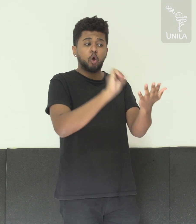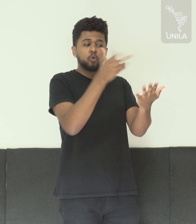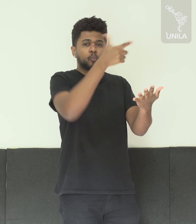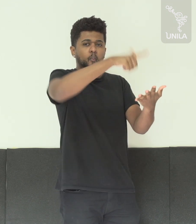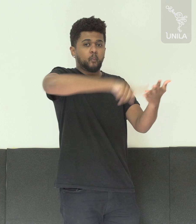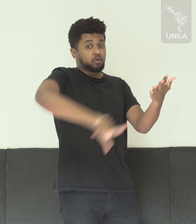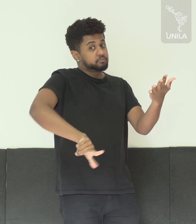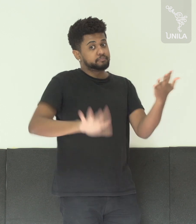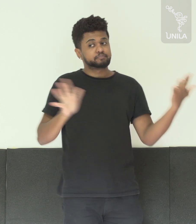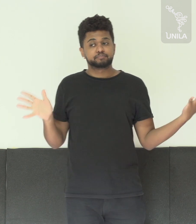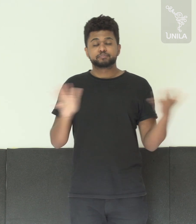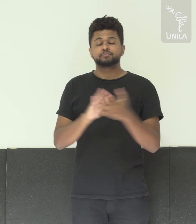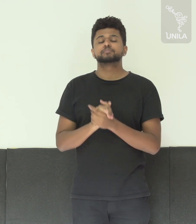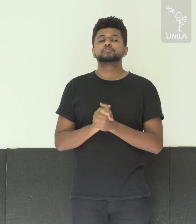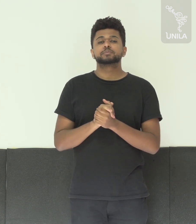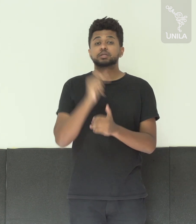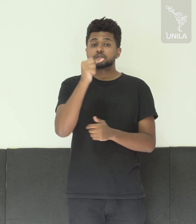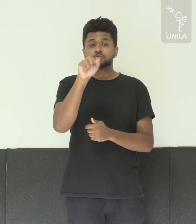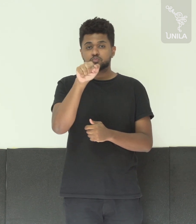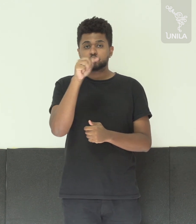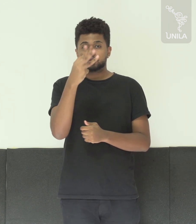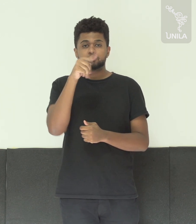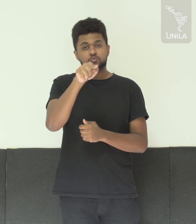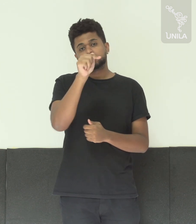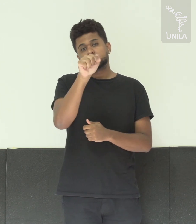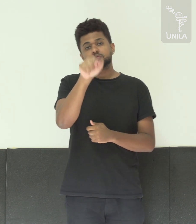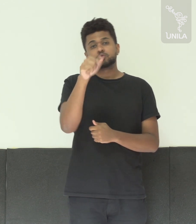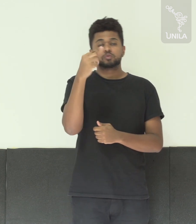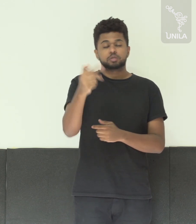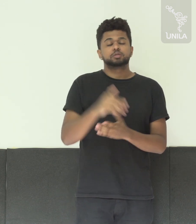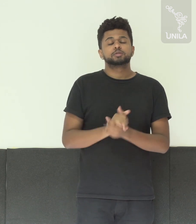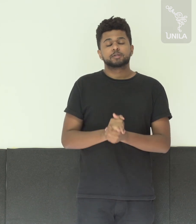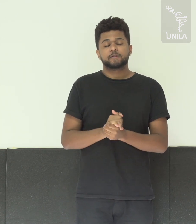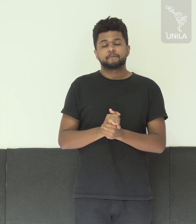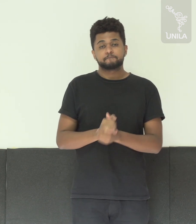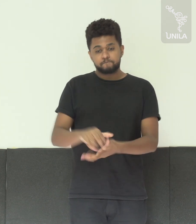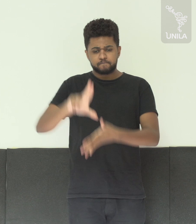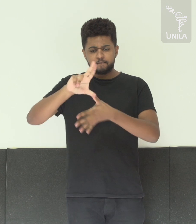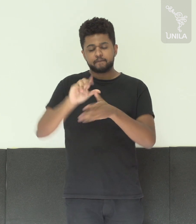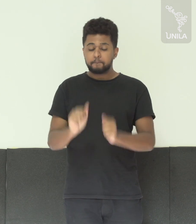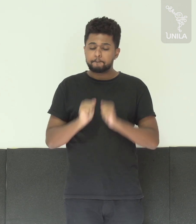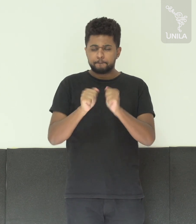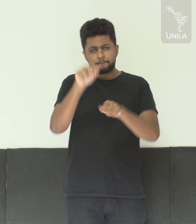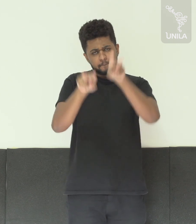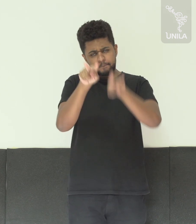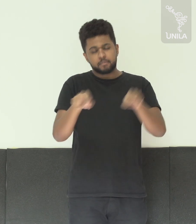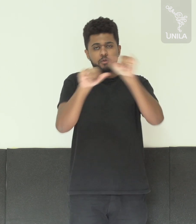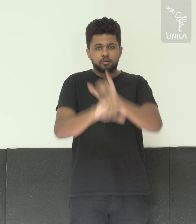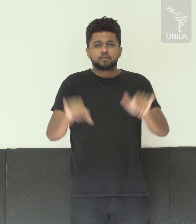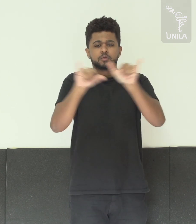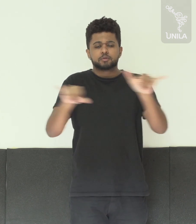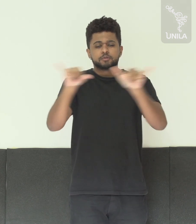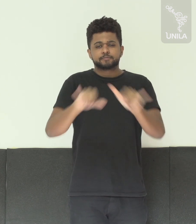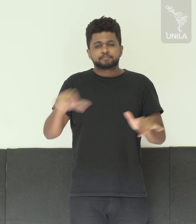inexistente. 7.3.7.3 A UNILA poderá verificar as